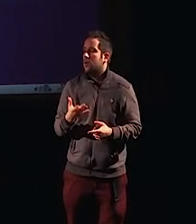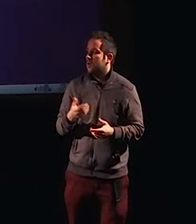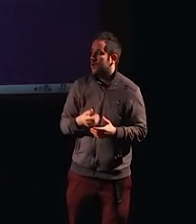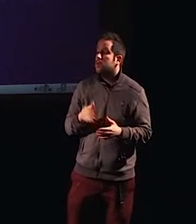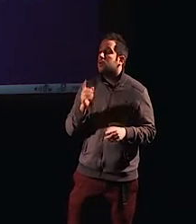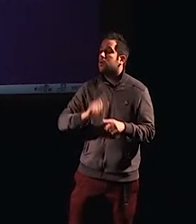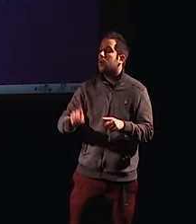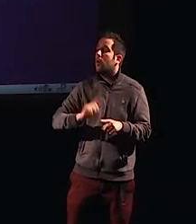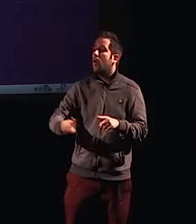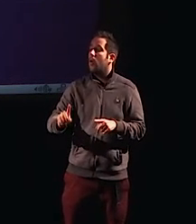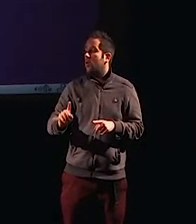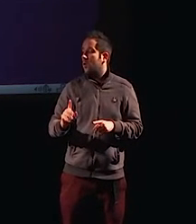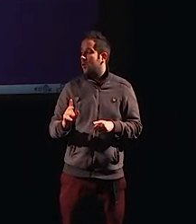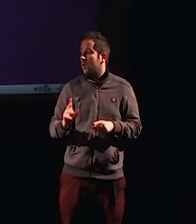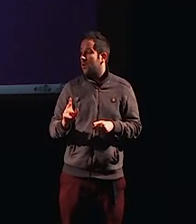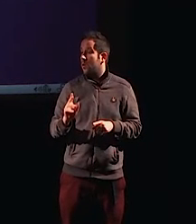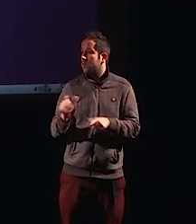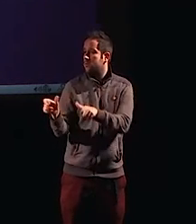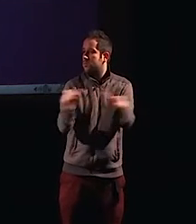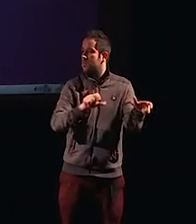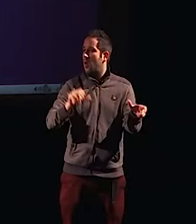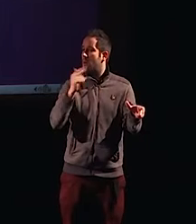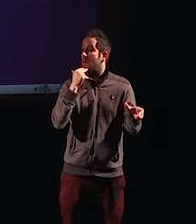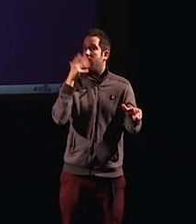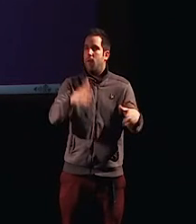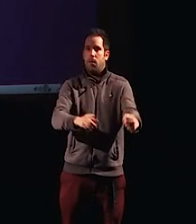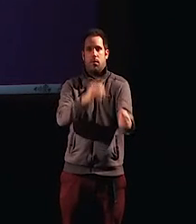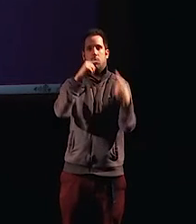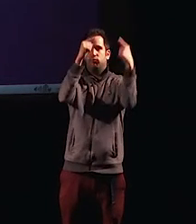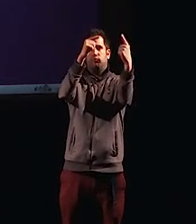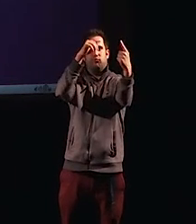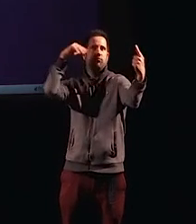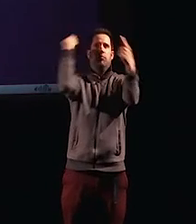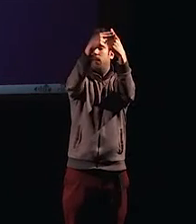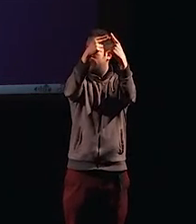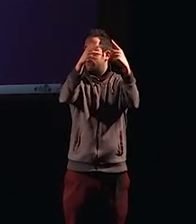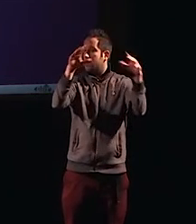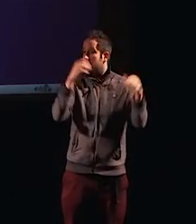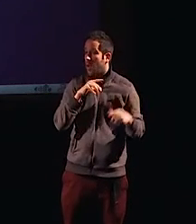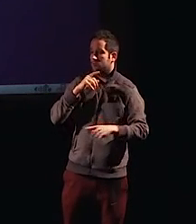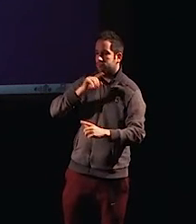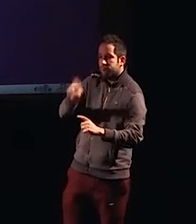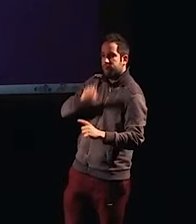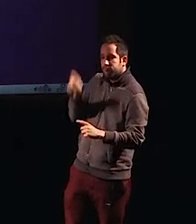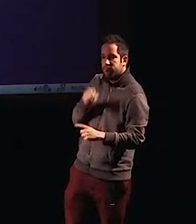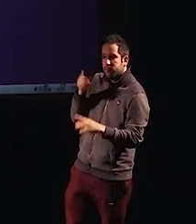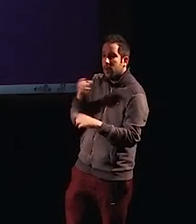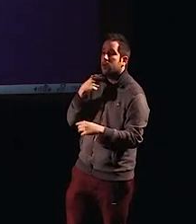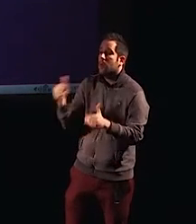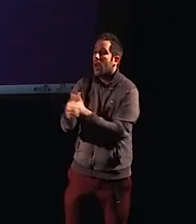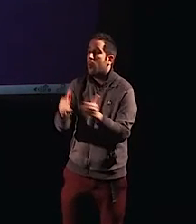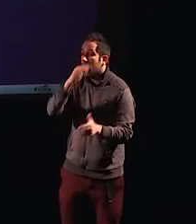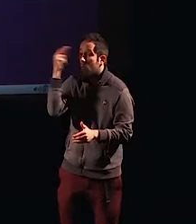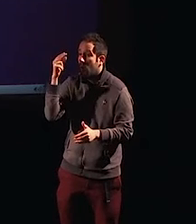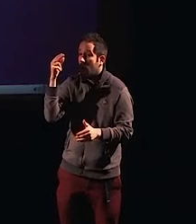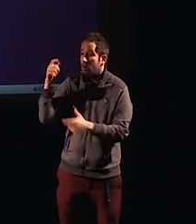l'idéal de surveillance que les gens voulaient atteindre. On l'atteint, cet interrogatoire sans fin. Puisque quand vous avez une boîte noire qui surveille